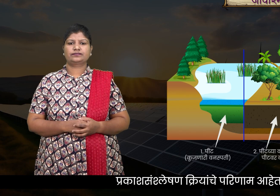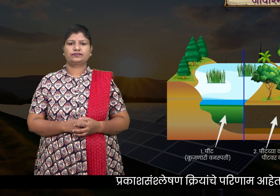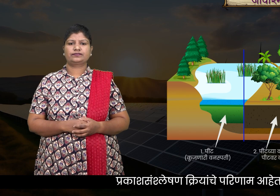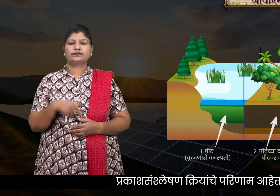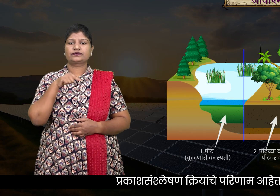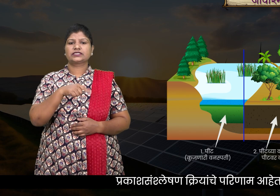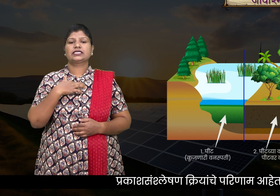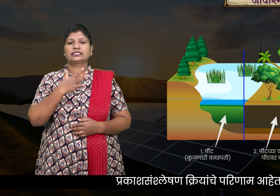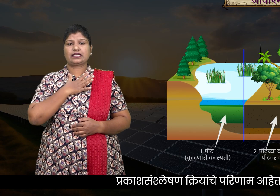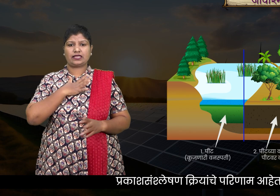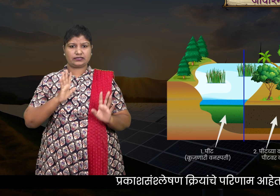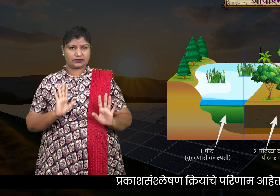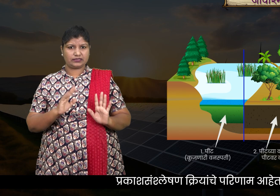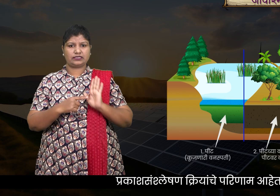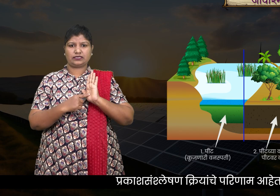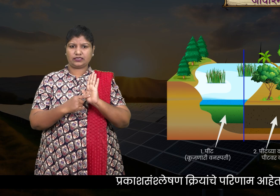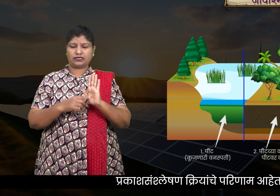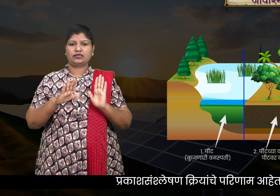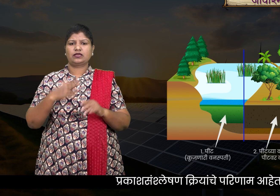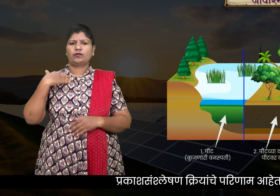प्रकाश संश्लेषण क्रियांचे परिणाम आहेत.